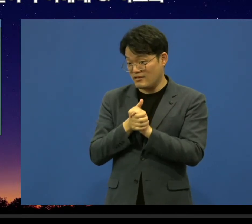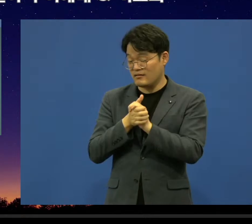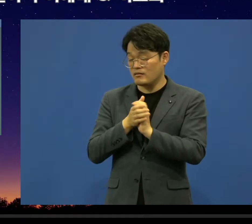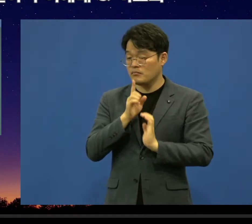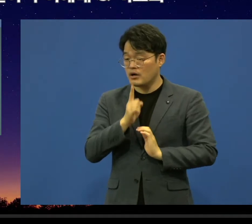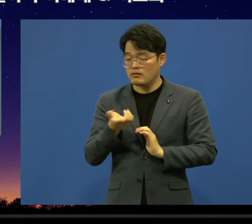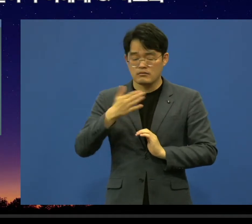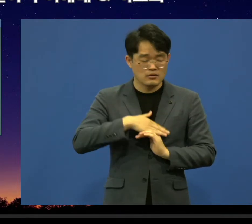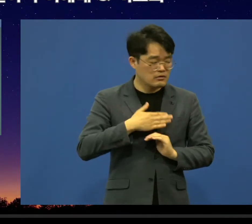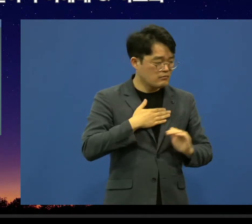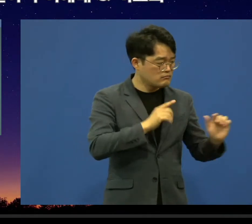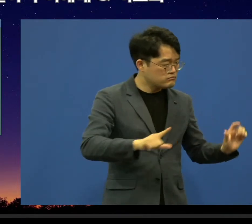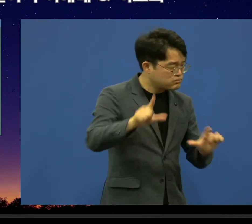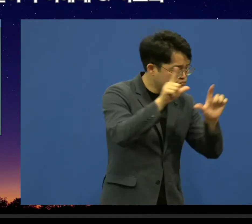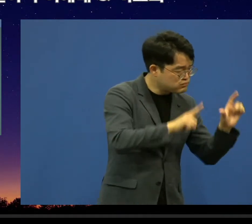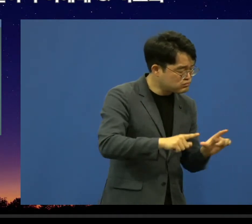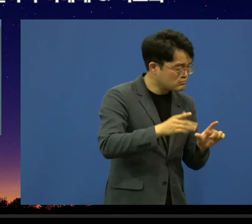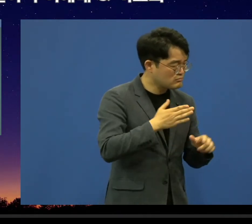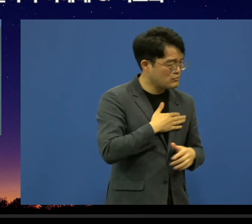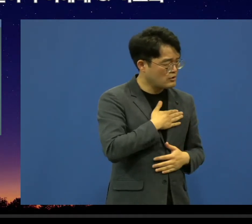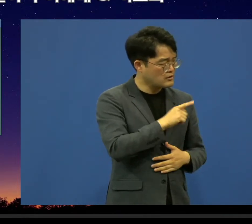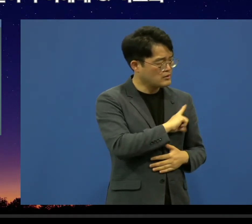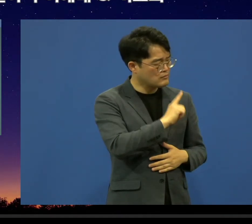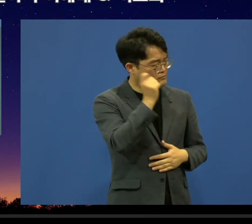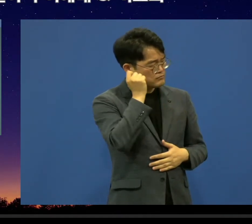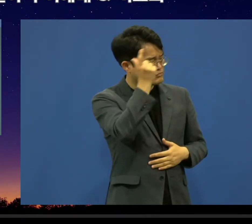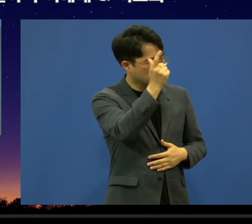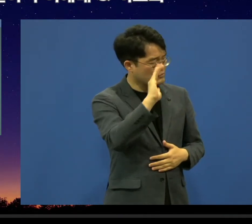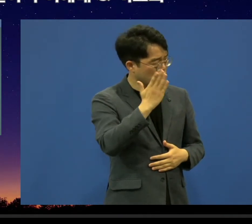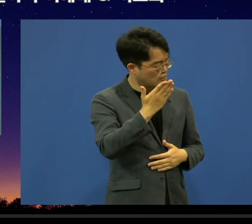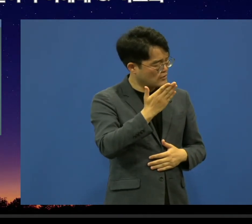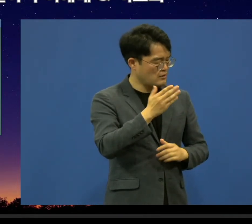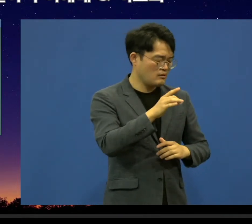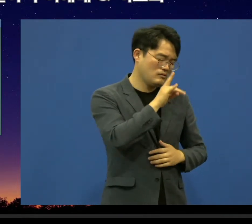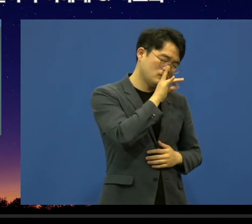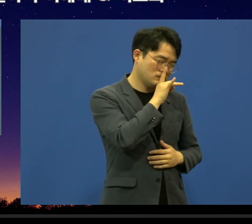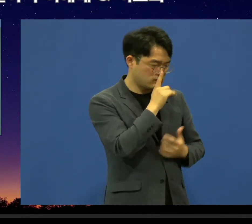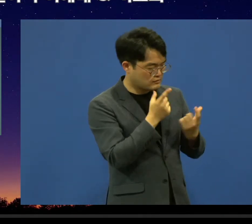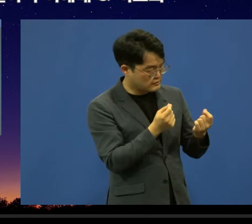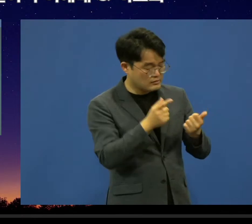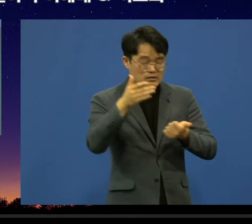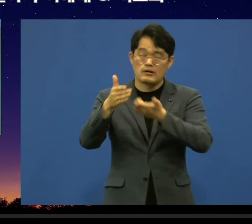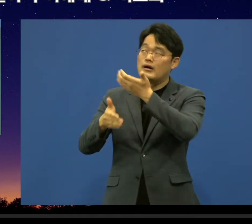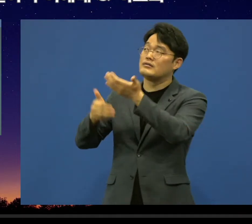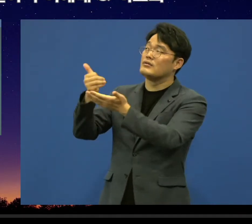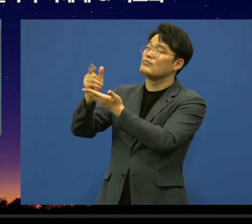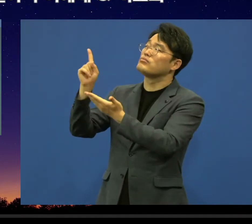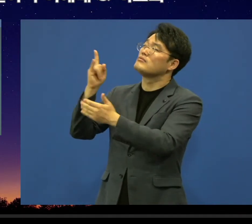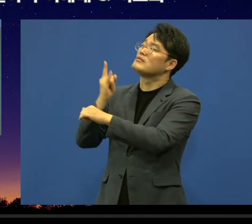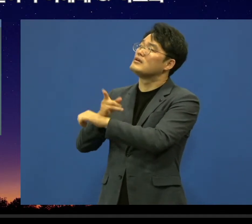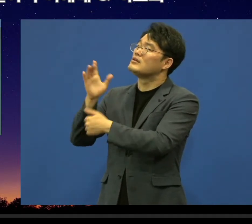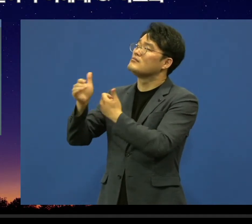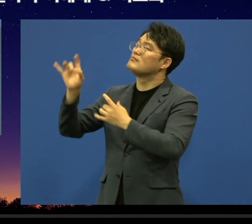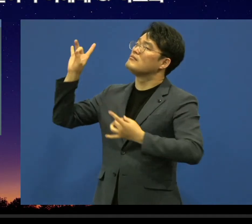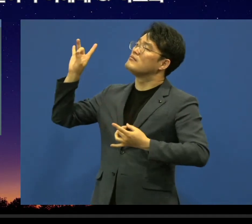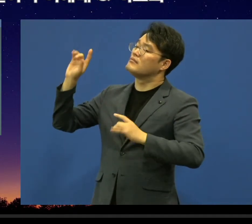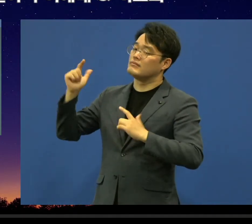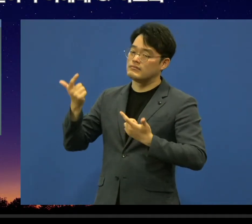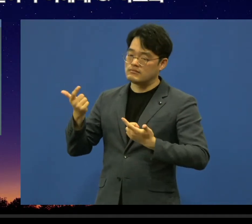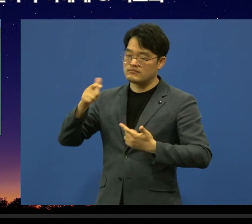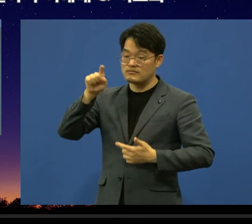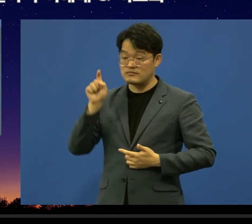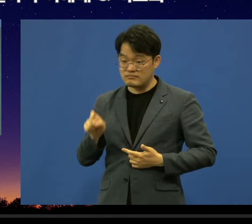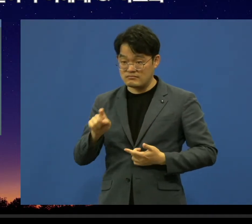않을 때 나를 부르신 하나님은 지금 무엇을 하시는가? 이 고민을 하게 됩니다. 고린도후서